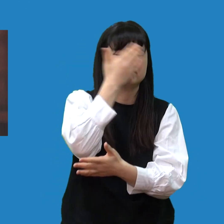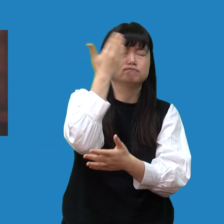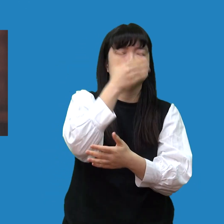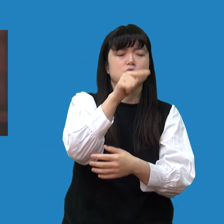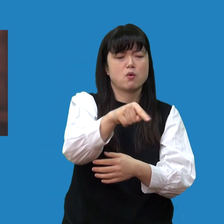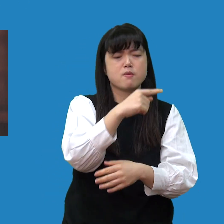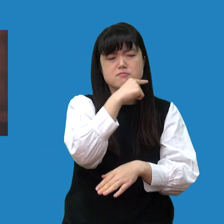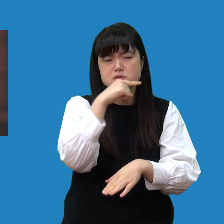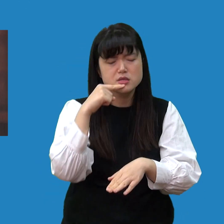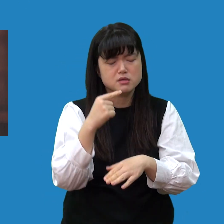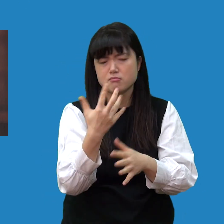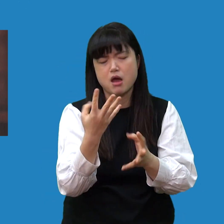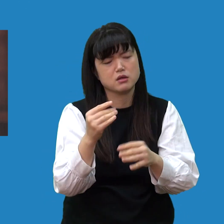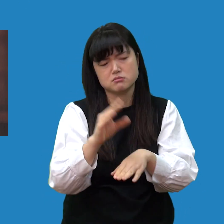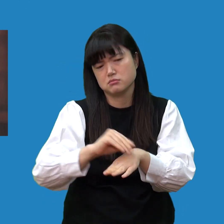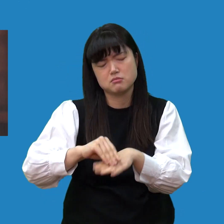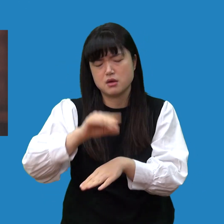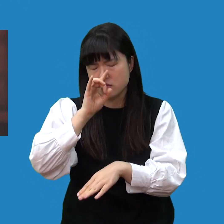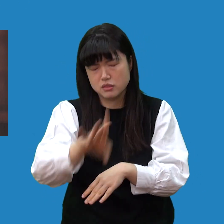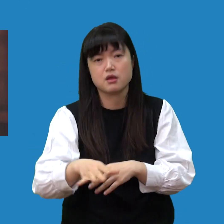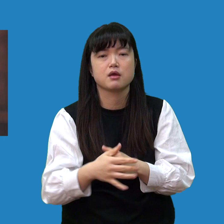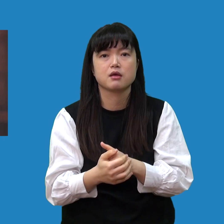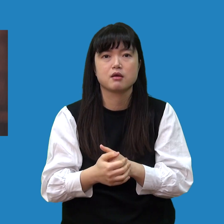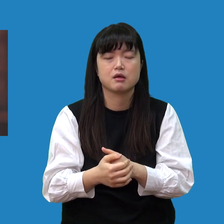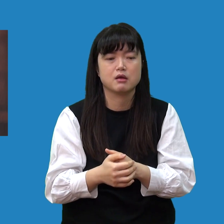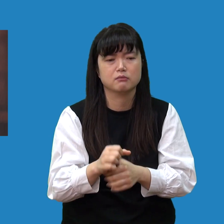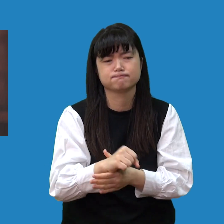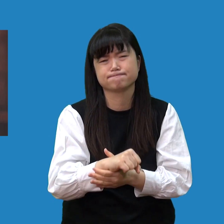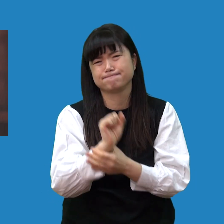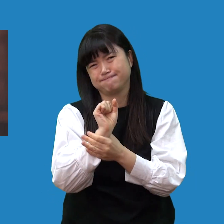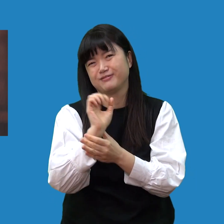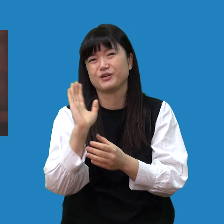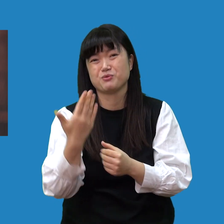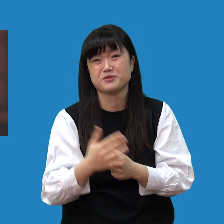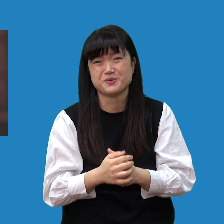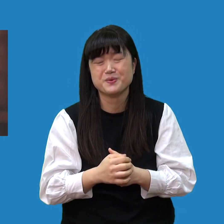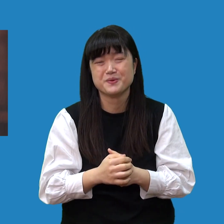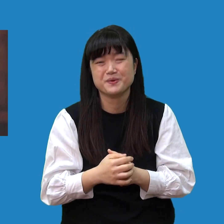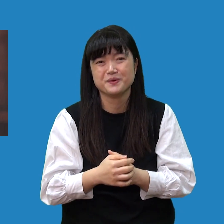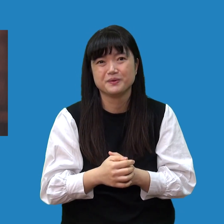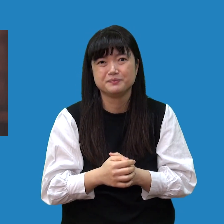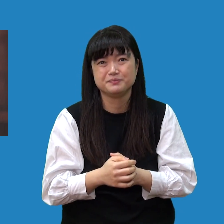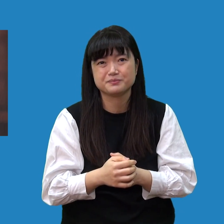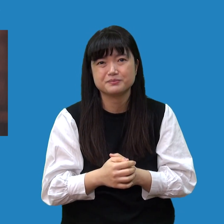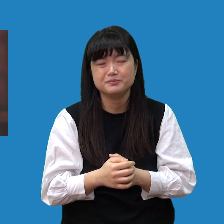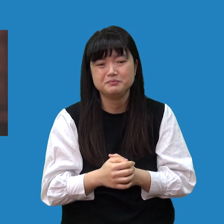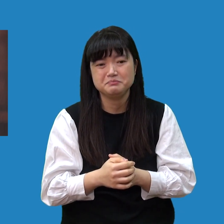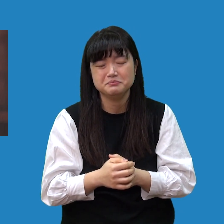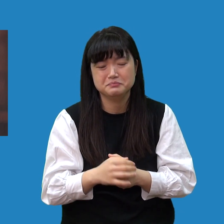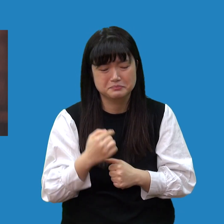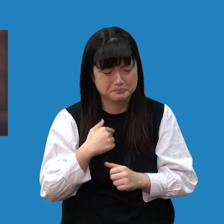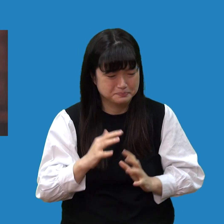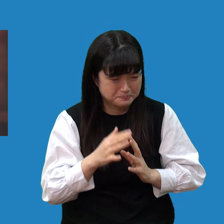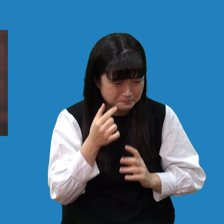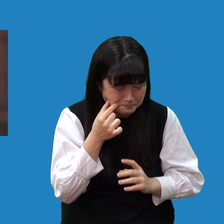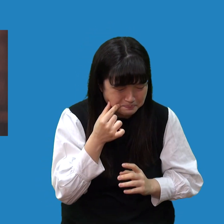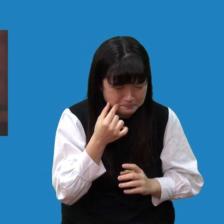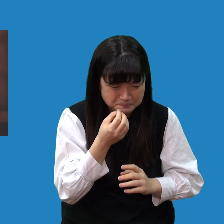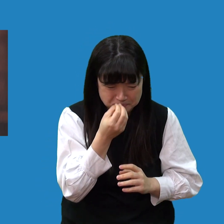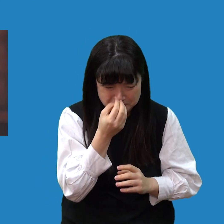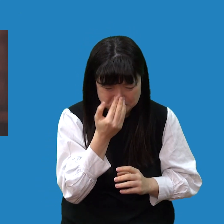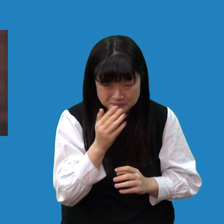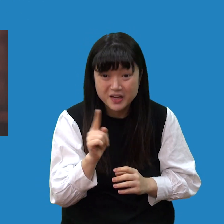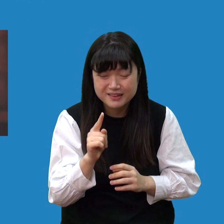너는 피를 너무 많이 흘렸다. 그래서 허락하지 않으시죠? 네, 그래서 자기가 건축 못하고 그